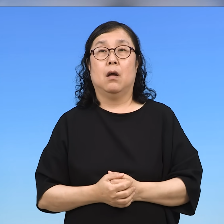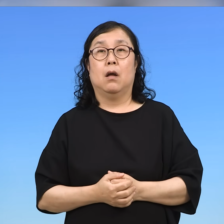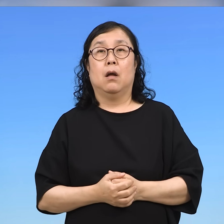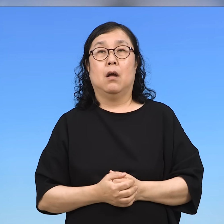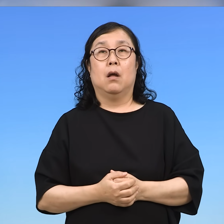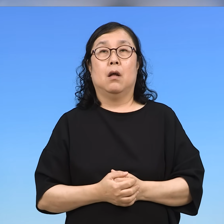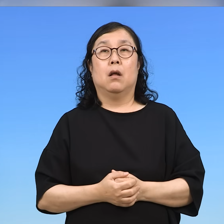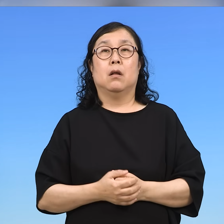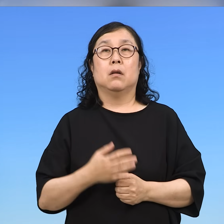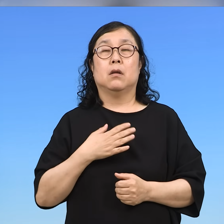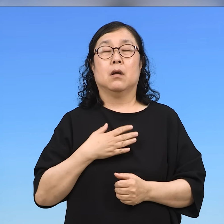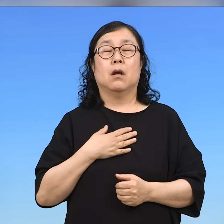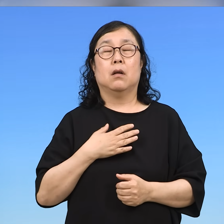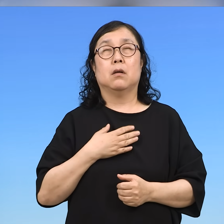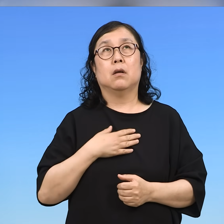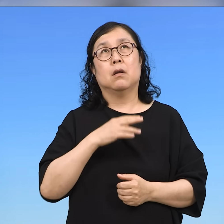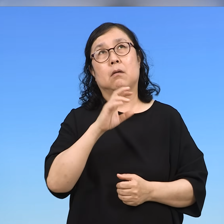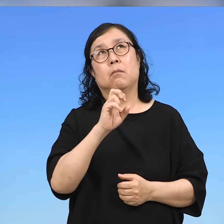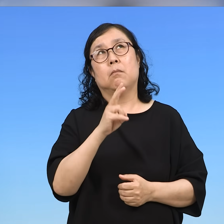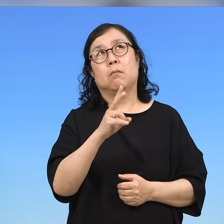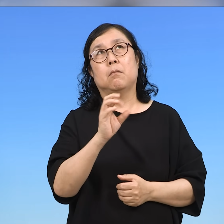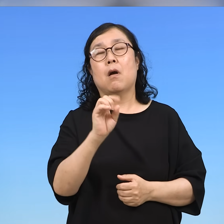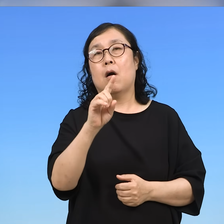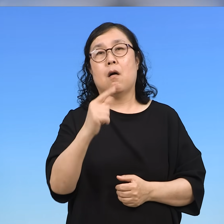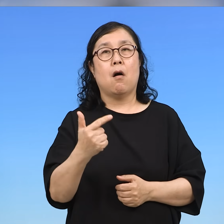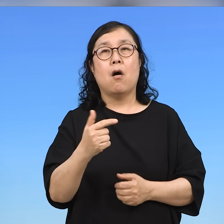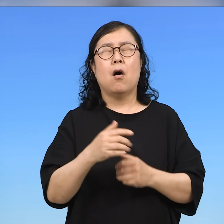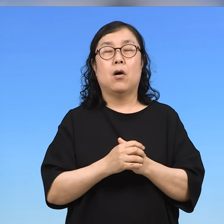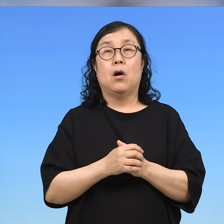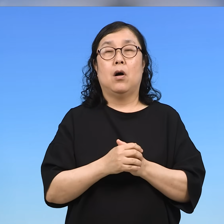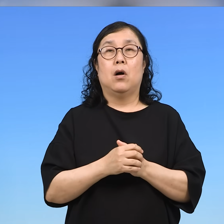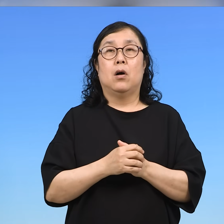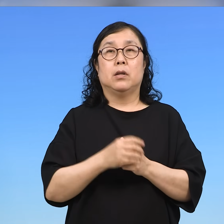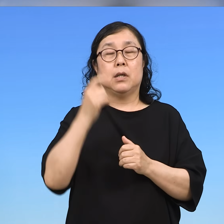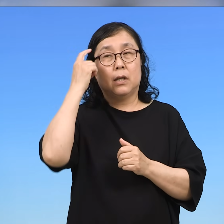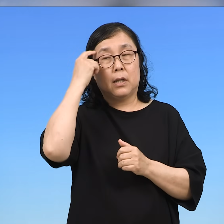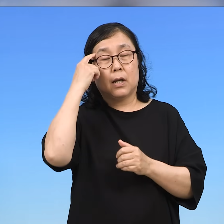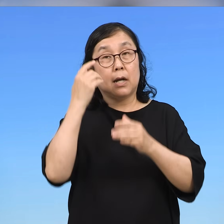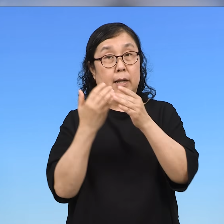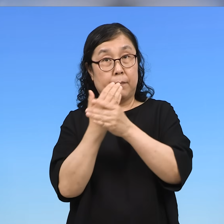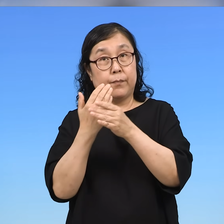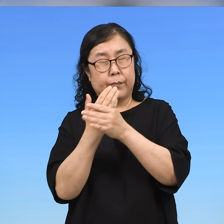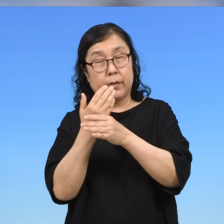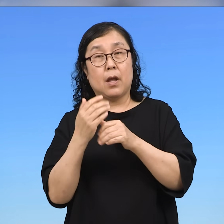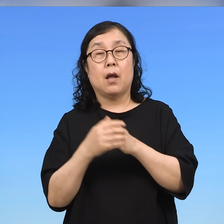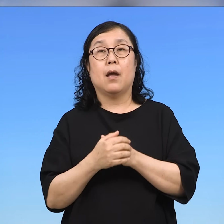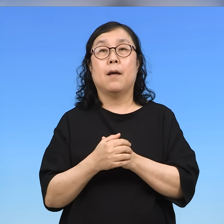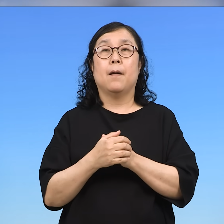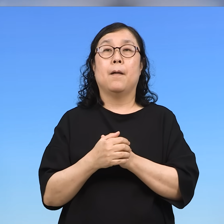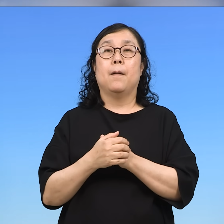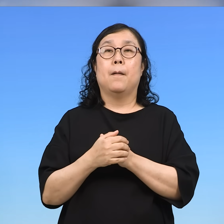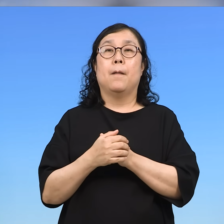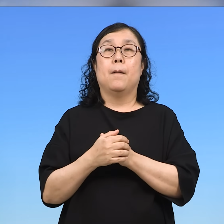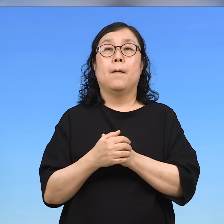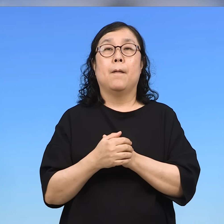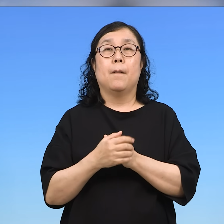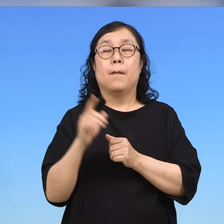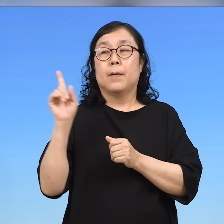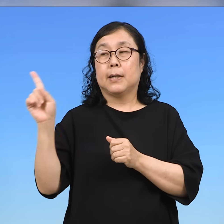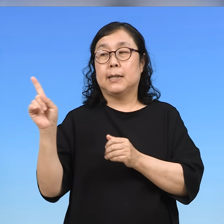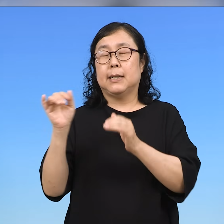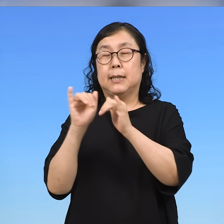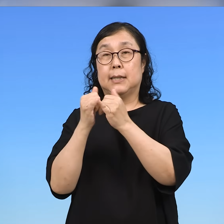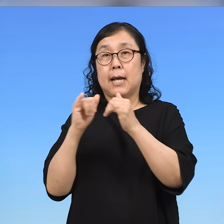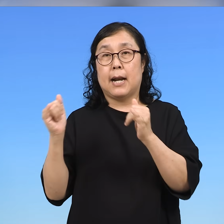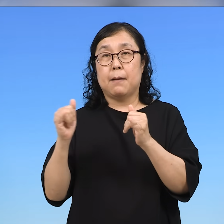제가 얼핏 어느 명언을 봤는데요, 이거를 옮겨 적지 못해서 다 기억해서 전할 수 있을지 모르겠는데 이런 명언이 있더라고요.